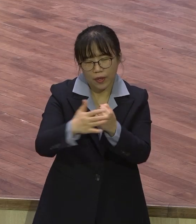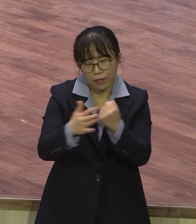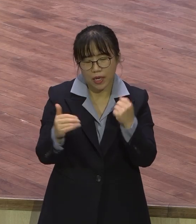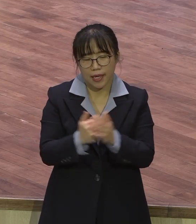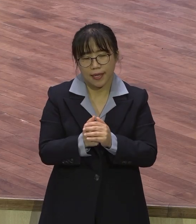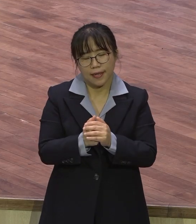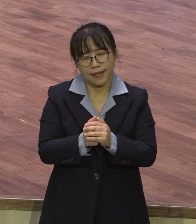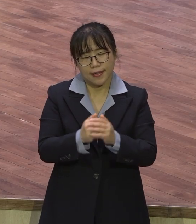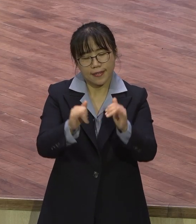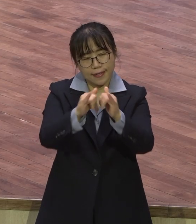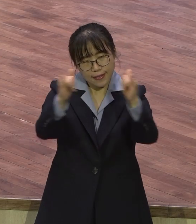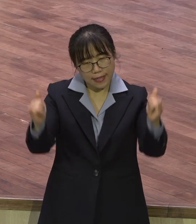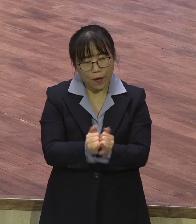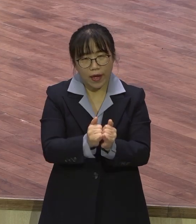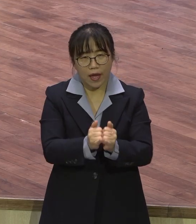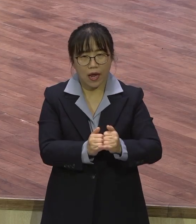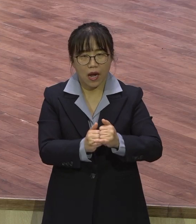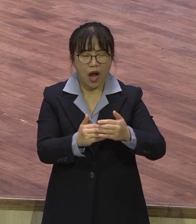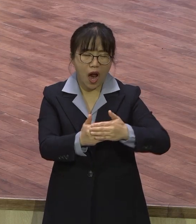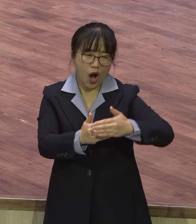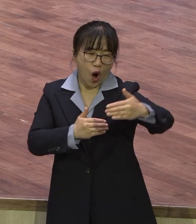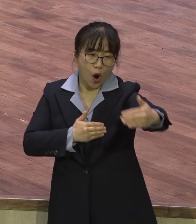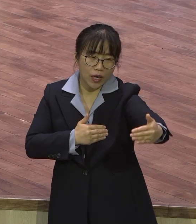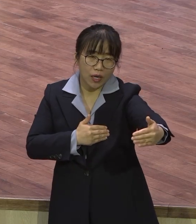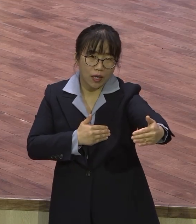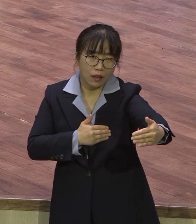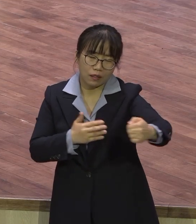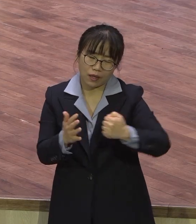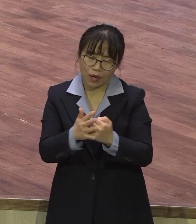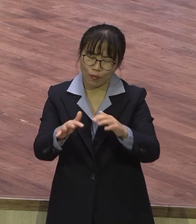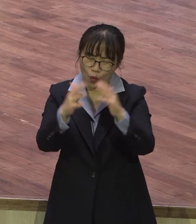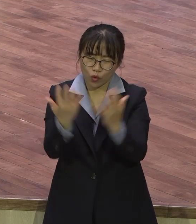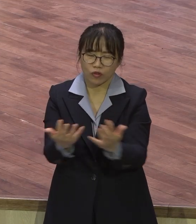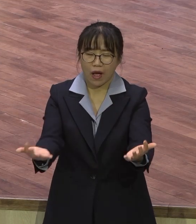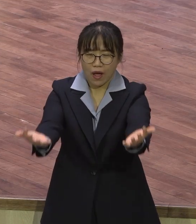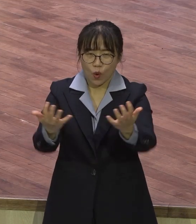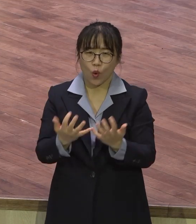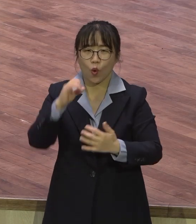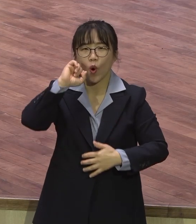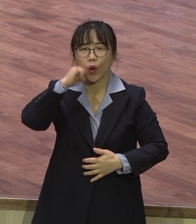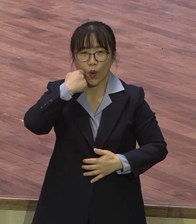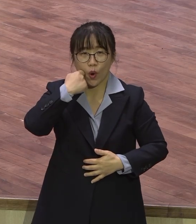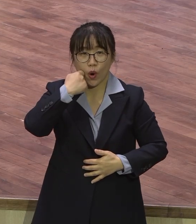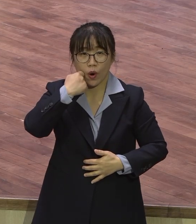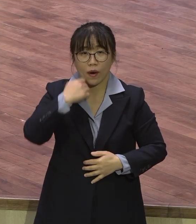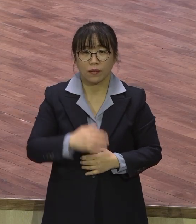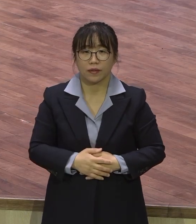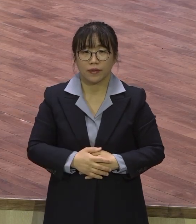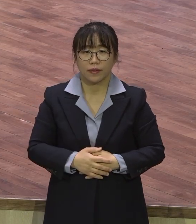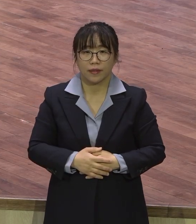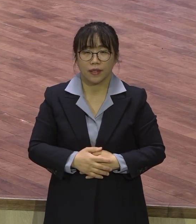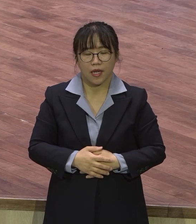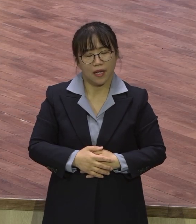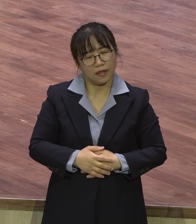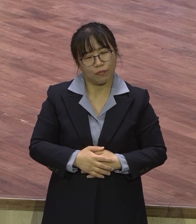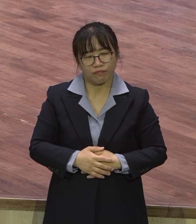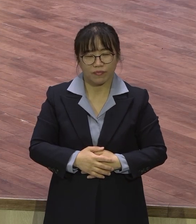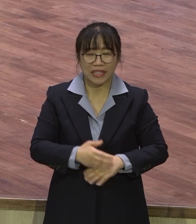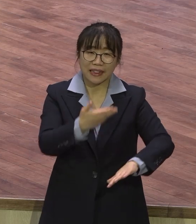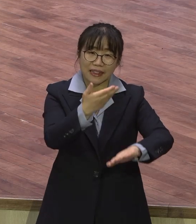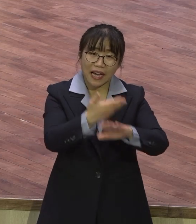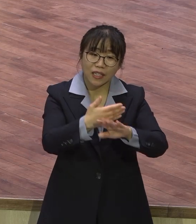전체 예배를 들을 수는 없습니다 일부 교회에서는 부활주의를 연기하는데 우리는